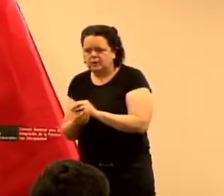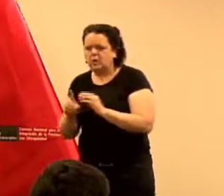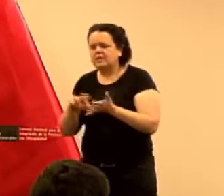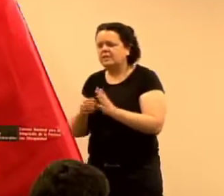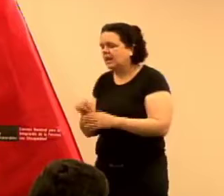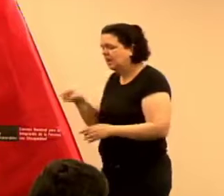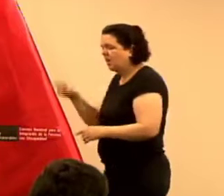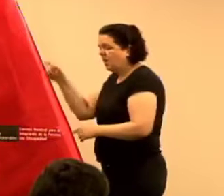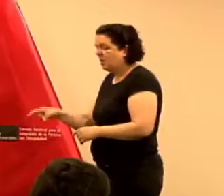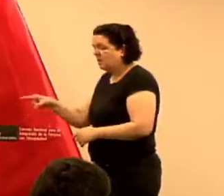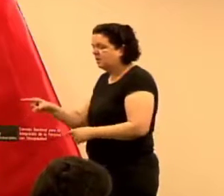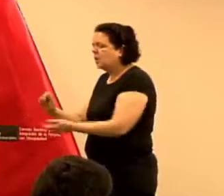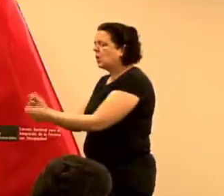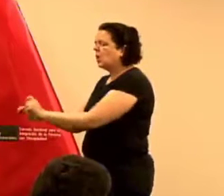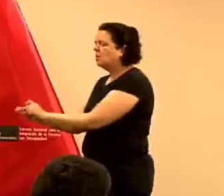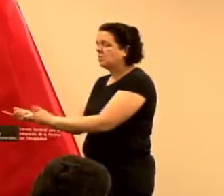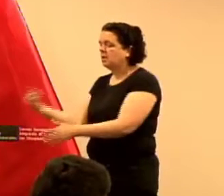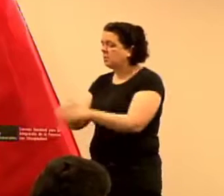estudiante para adaptarlo al sistema.